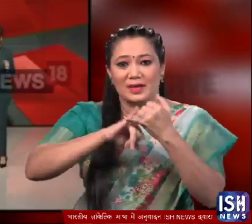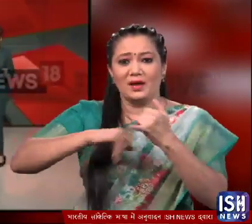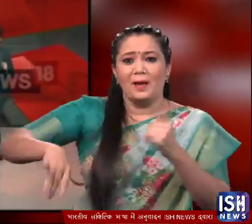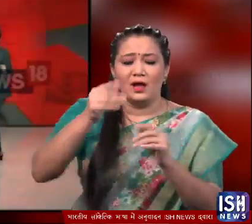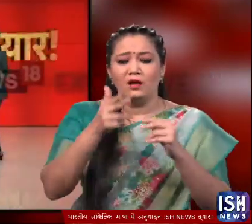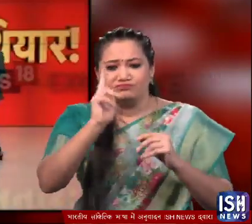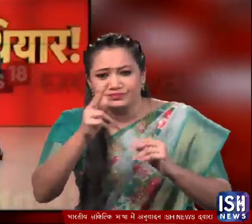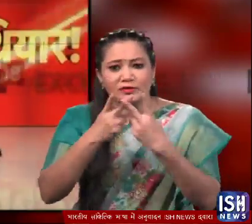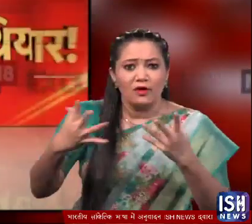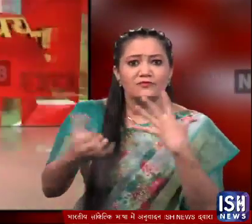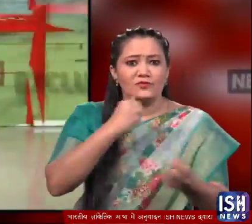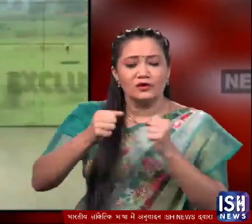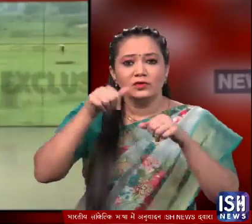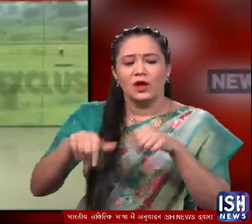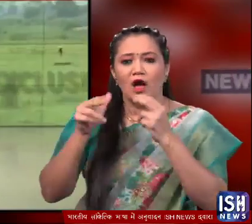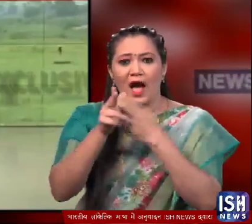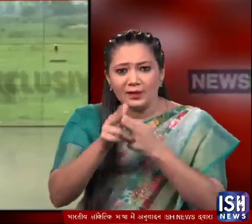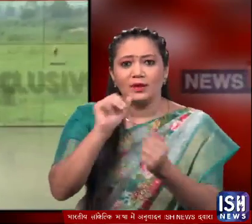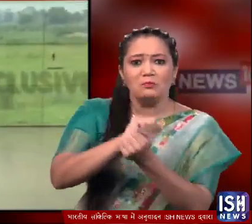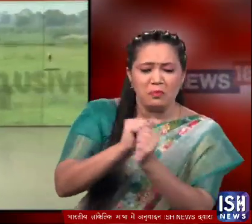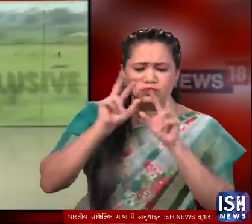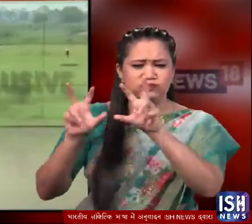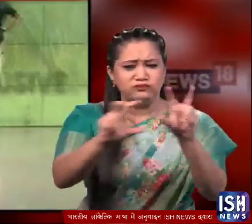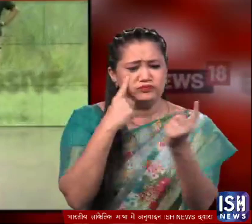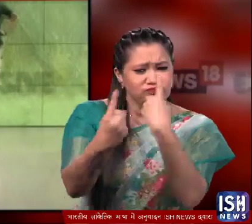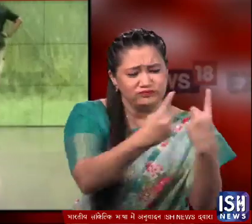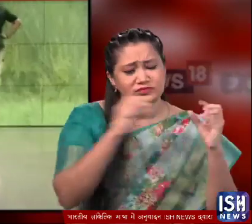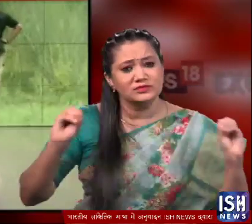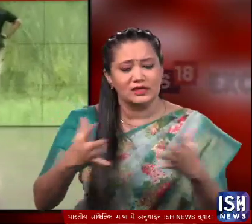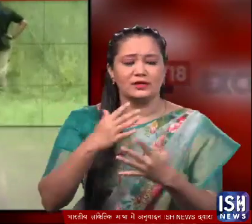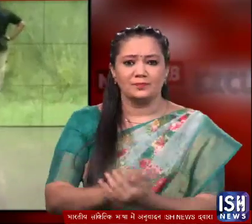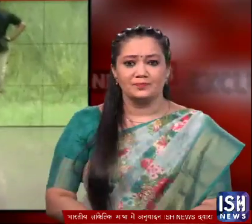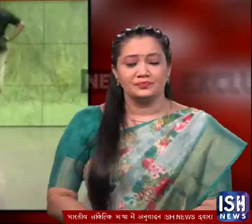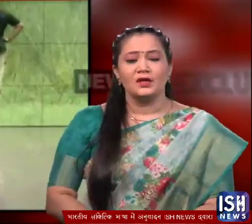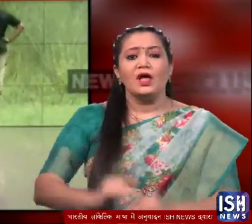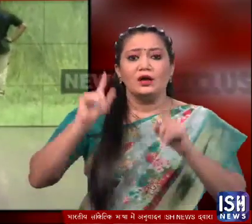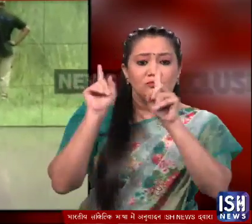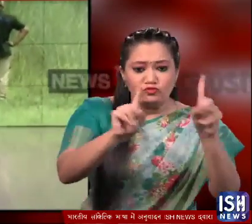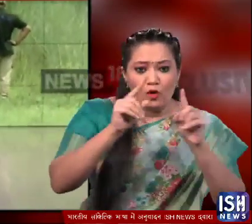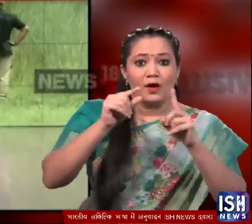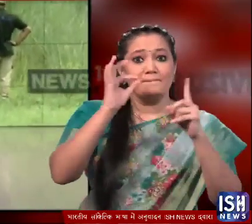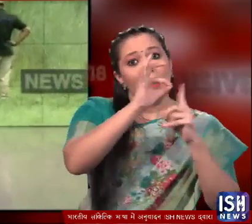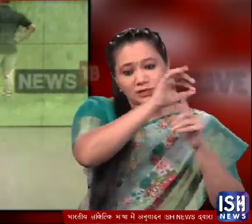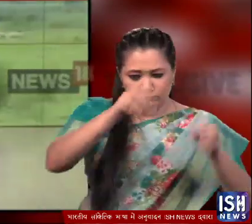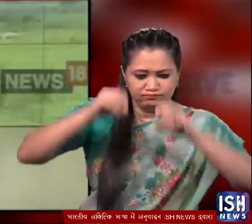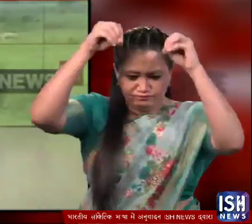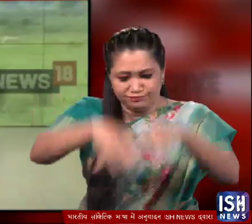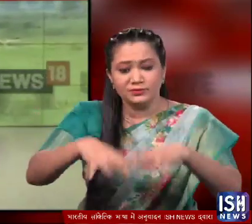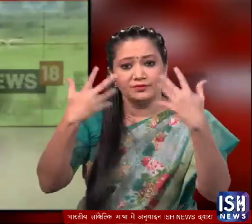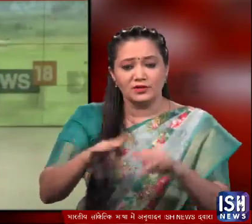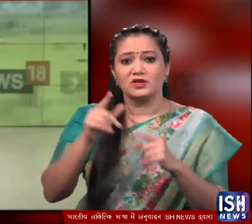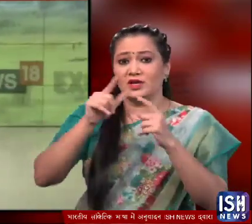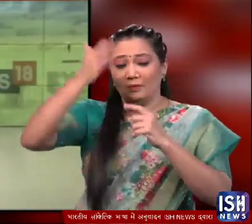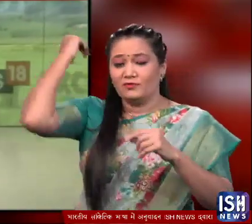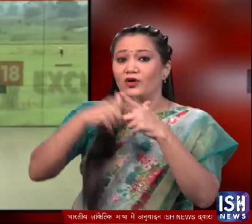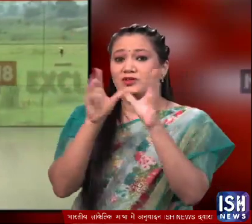बाद पुलिस और सेना ने सर्च ऑपरेशन तेज कर दिया। शक है कि जो हथियार मिले हैं वो पाकिस्तान ने ड्रोन के जरिए गिराए हैं। जम्मू के एयरपोर्ट